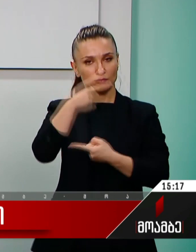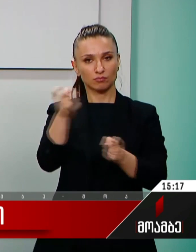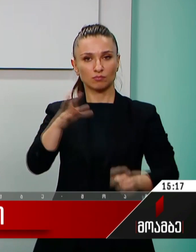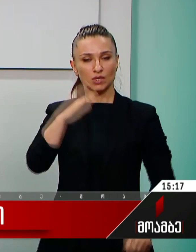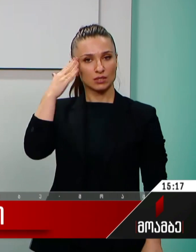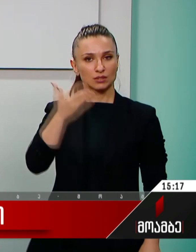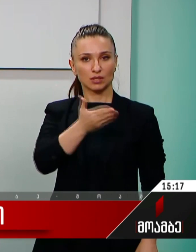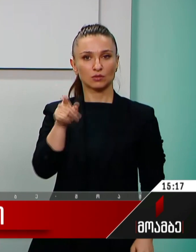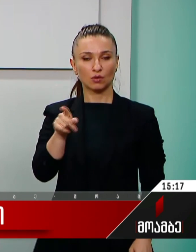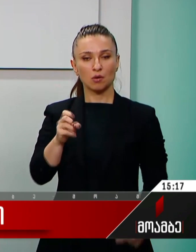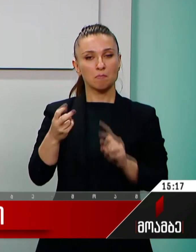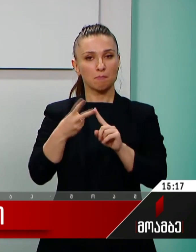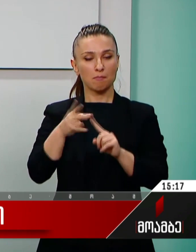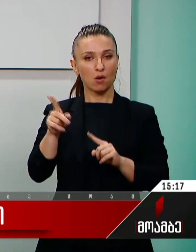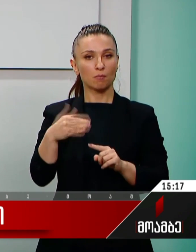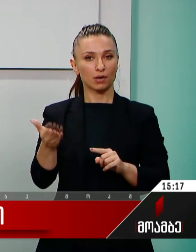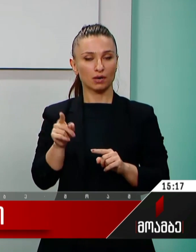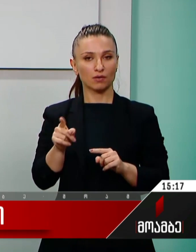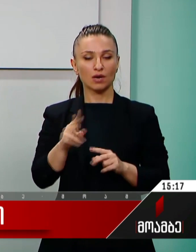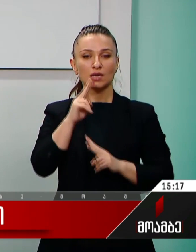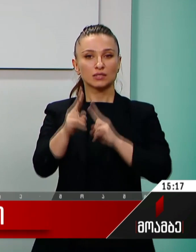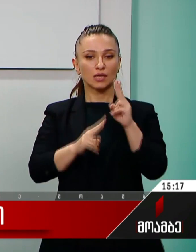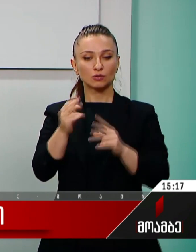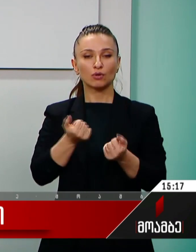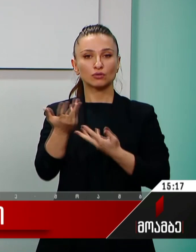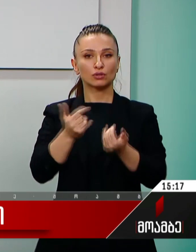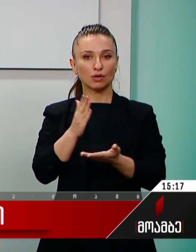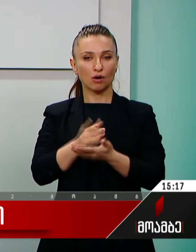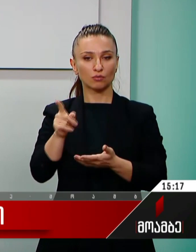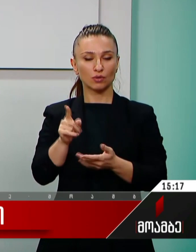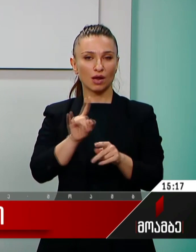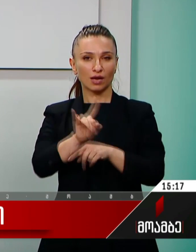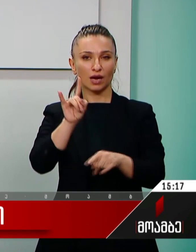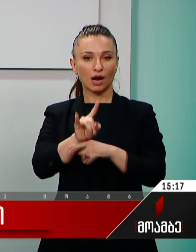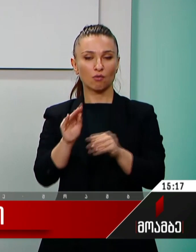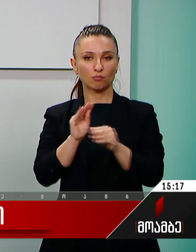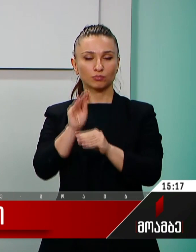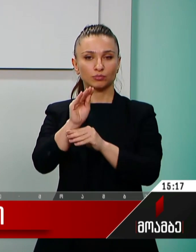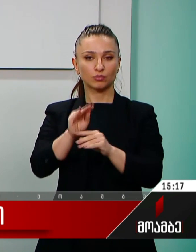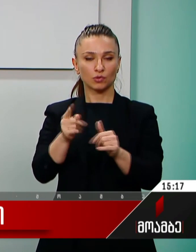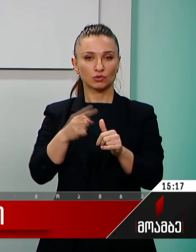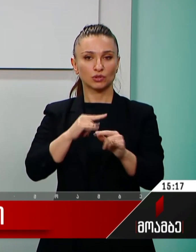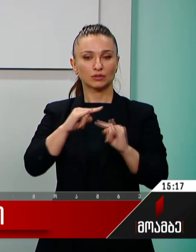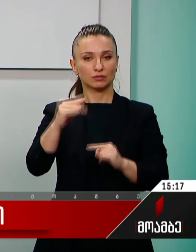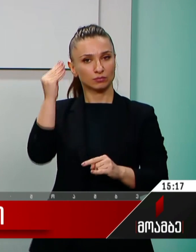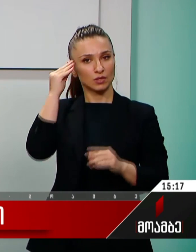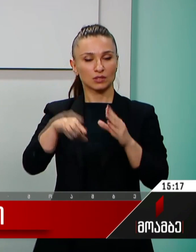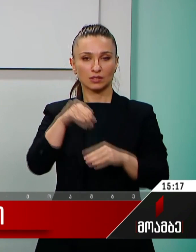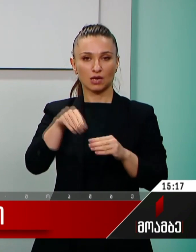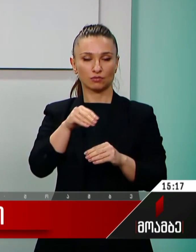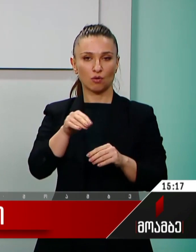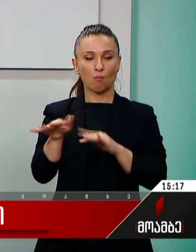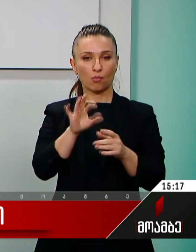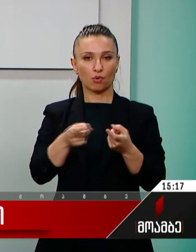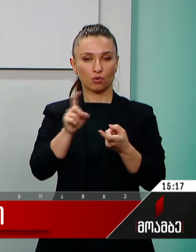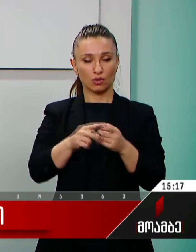აცნობა საზოგადოებას, ხოლო მეორეს მხრივ საჩივრების რაოდენობის ხელოვნური ზრდით ზიანი მიადგეს საარჩევნო